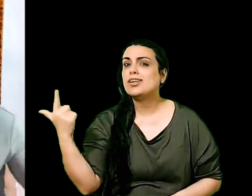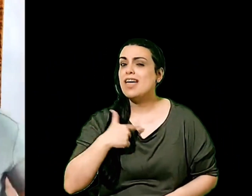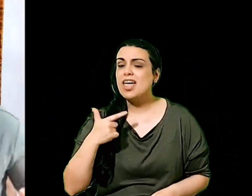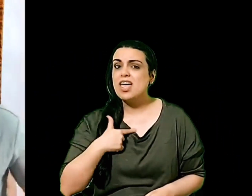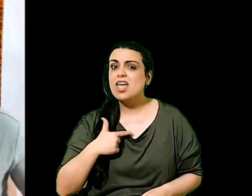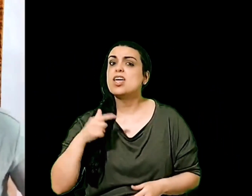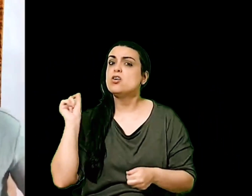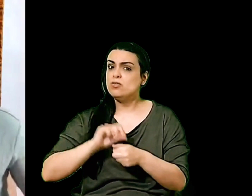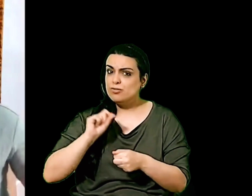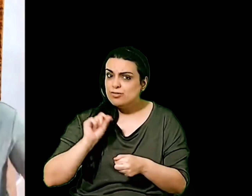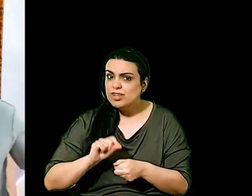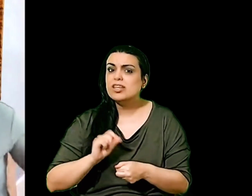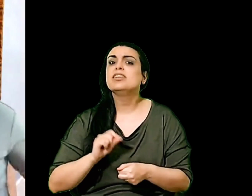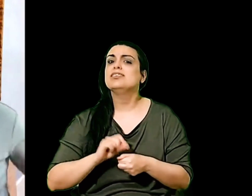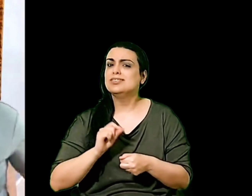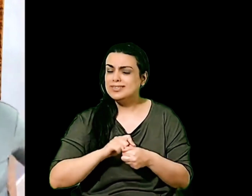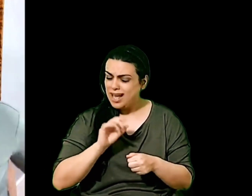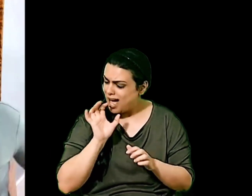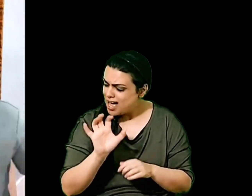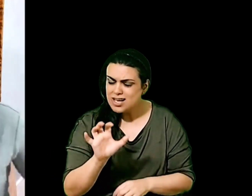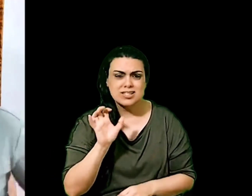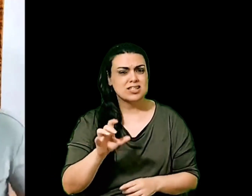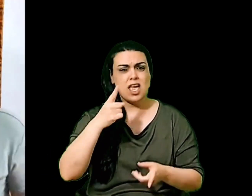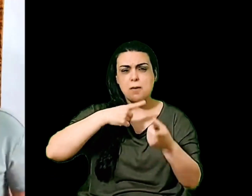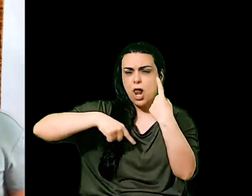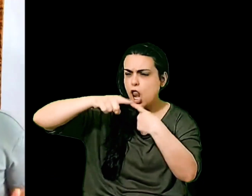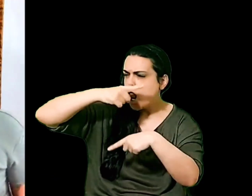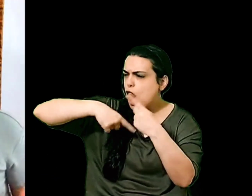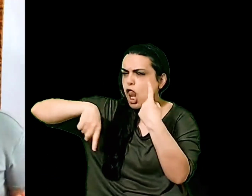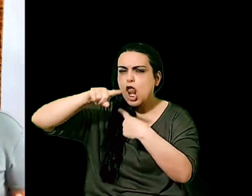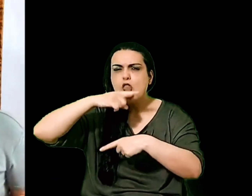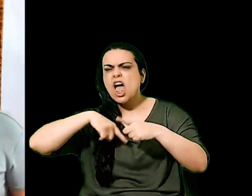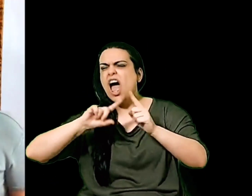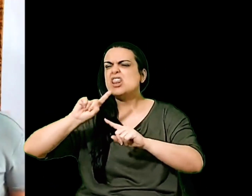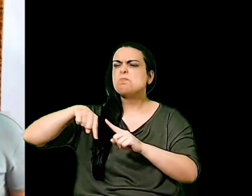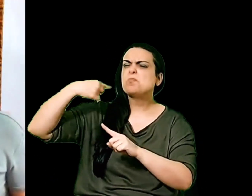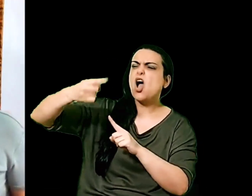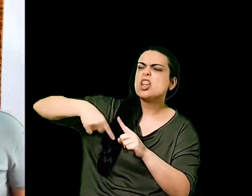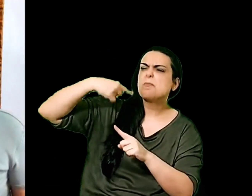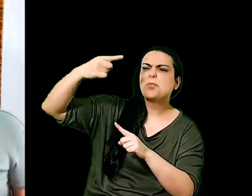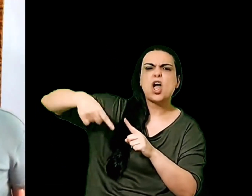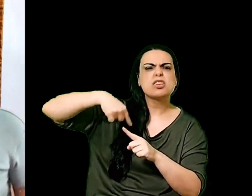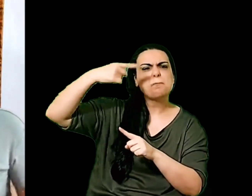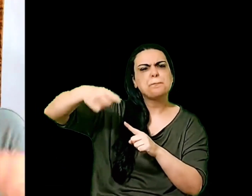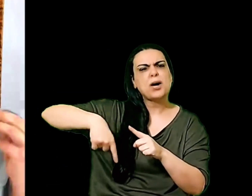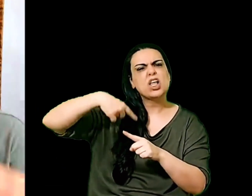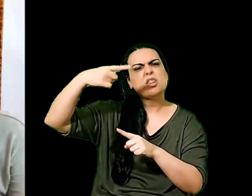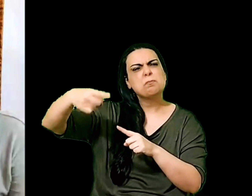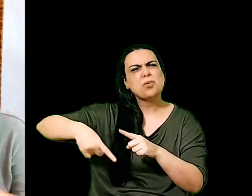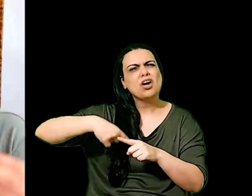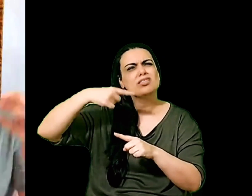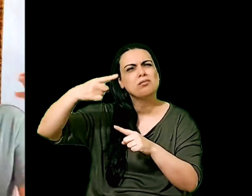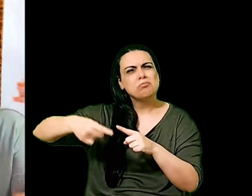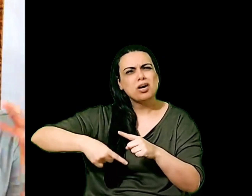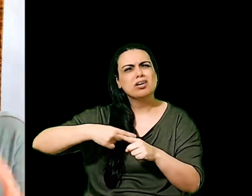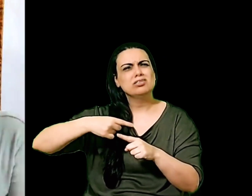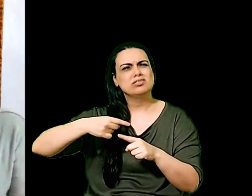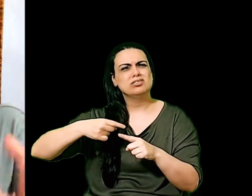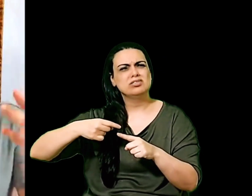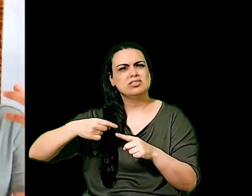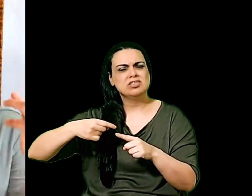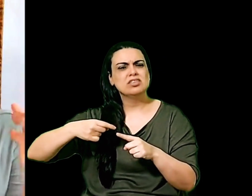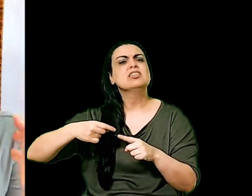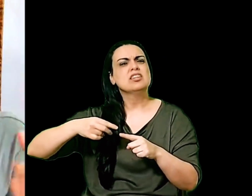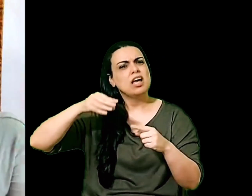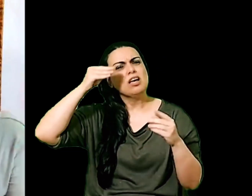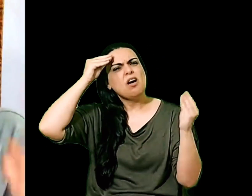eu me sabotei, eu fazia isso, porque eu tô aqui confrontando isso, né? Hoje. Então, assim, o protelador,